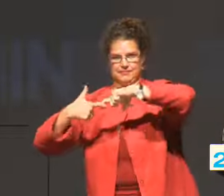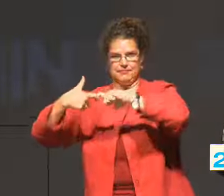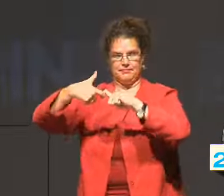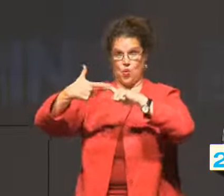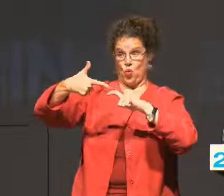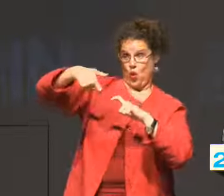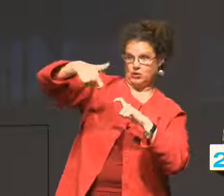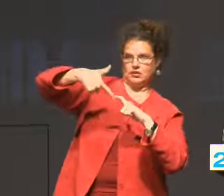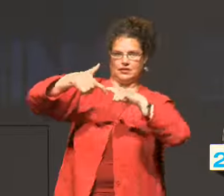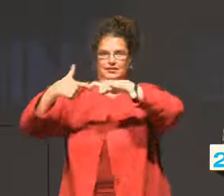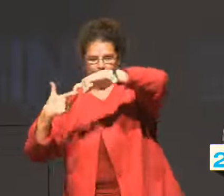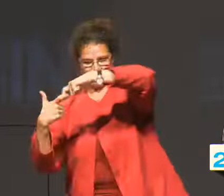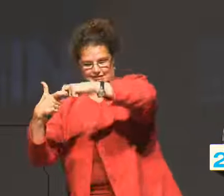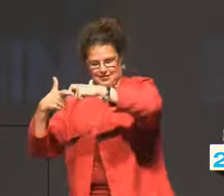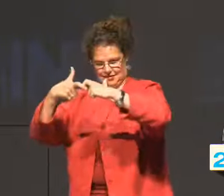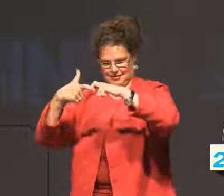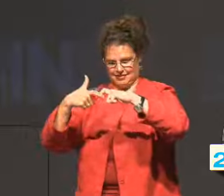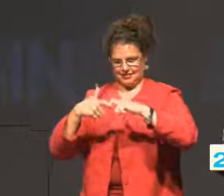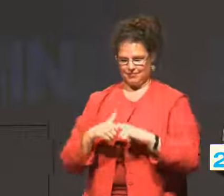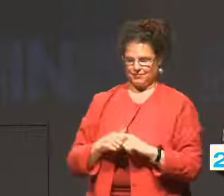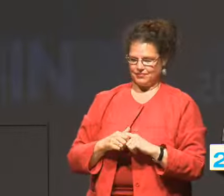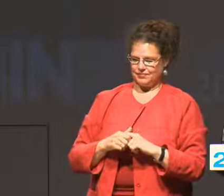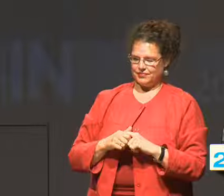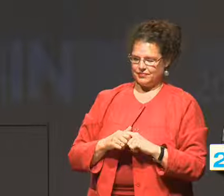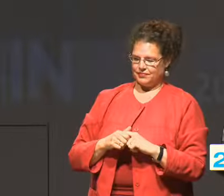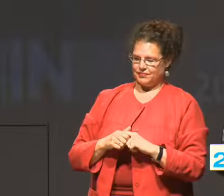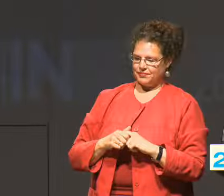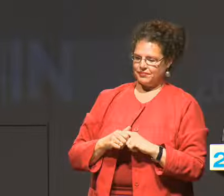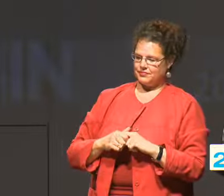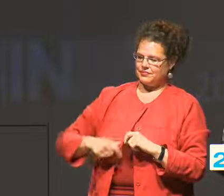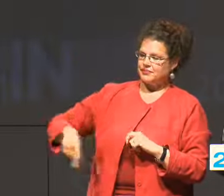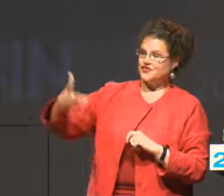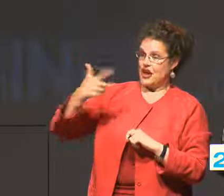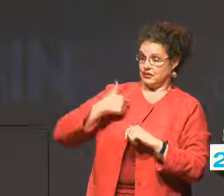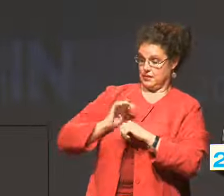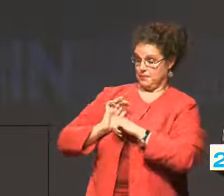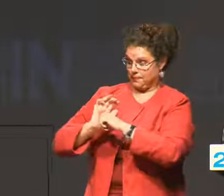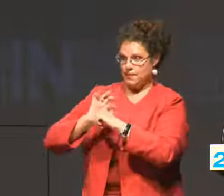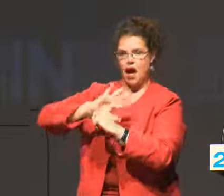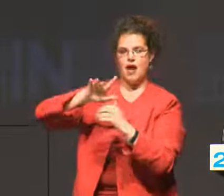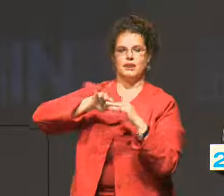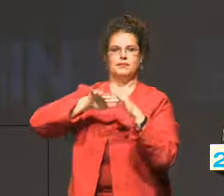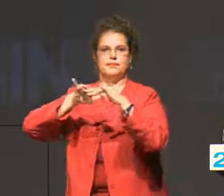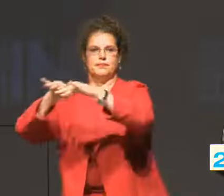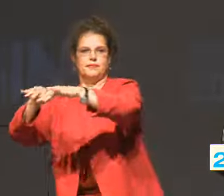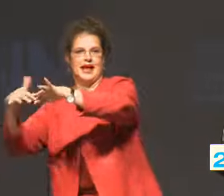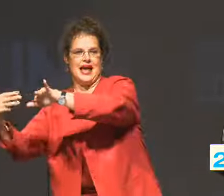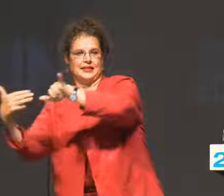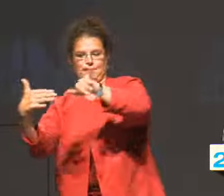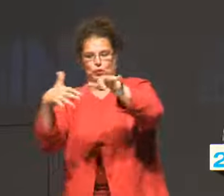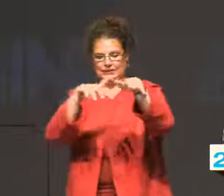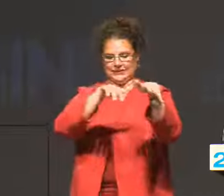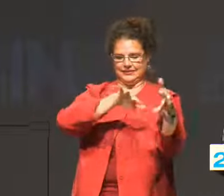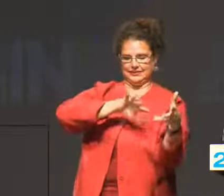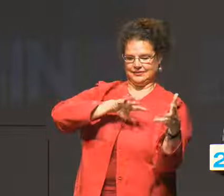mit Bewegungen, mit Zusammenhängen, mit Abhängigkeiten auch voneinander von diesen Formen.